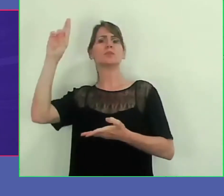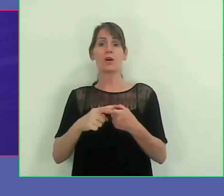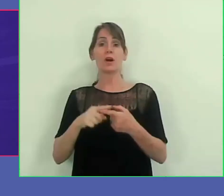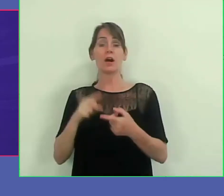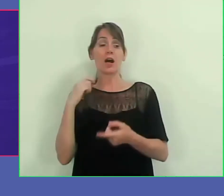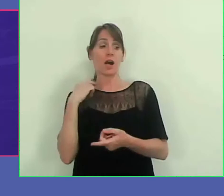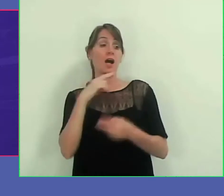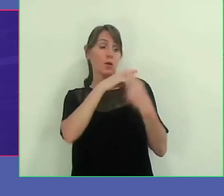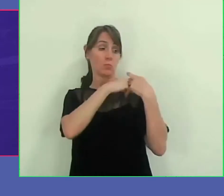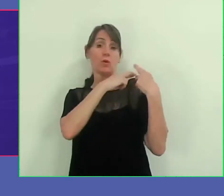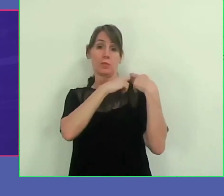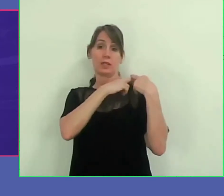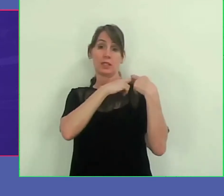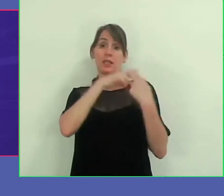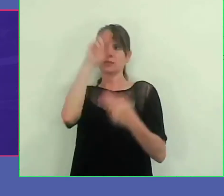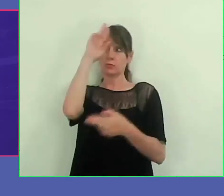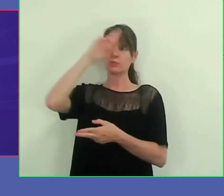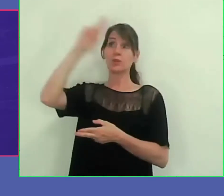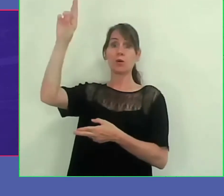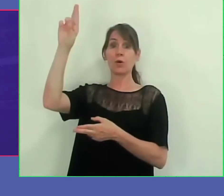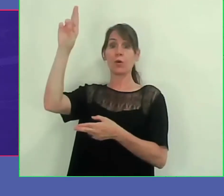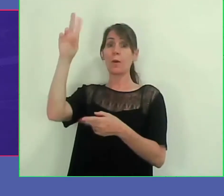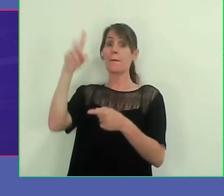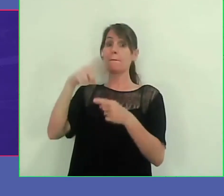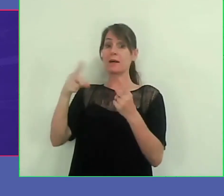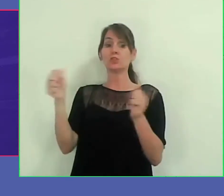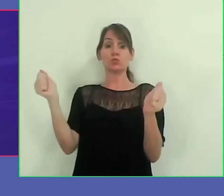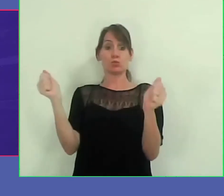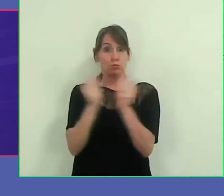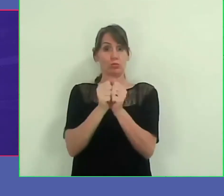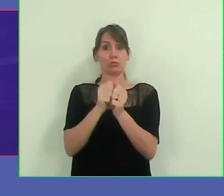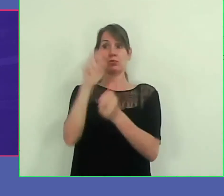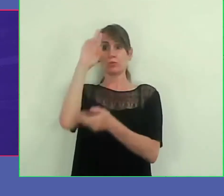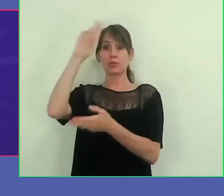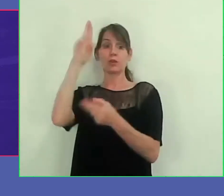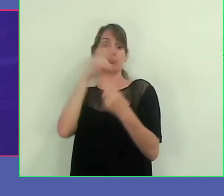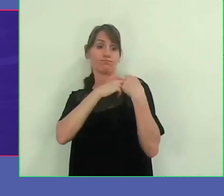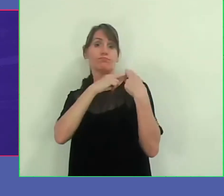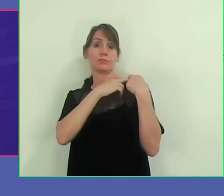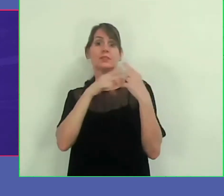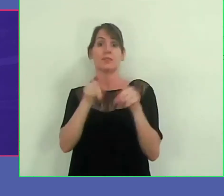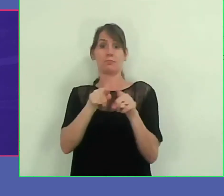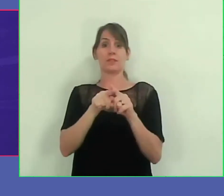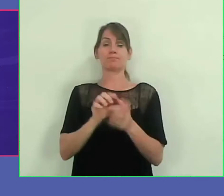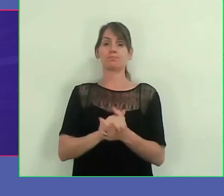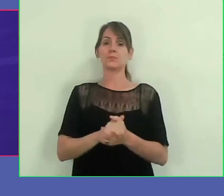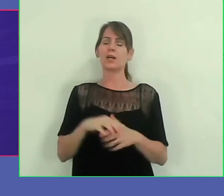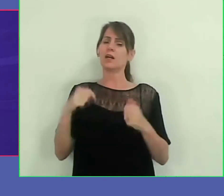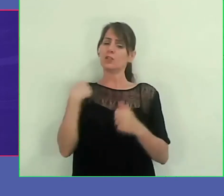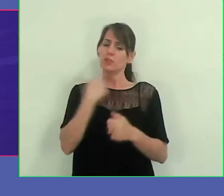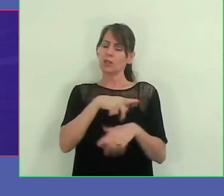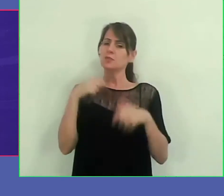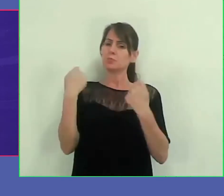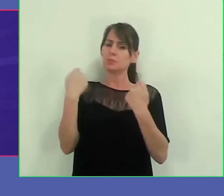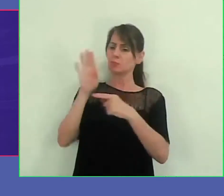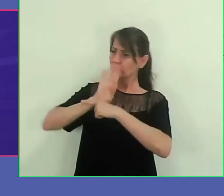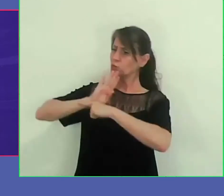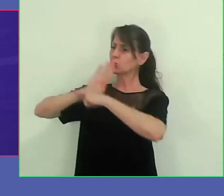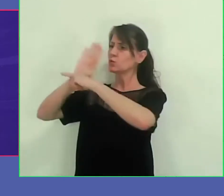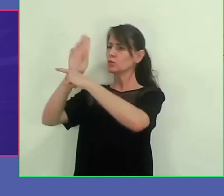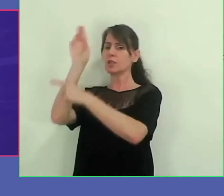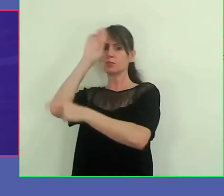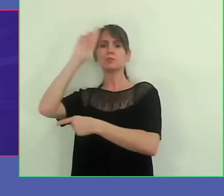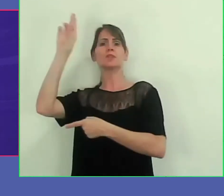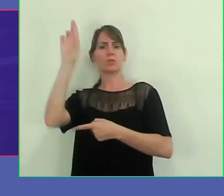também nossa. E nós queremos cooperar com o Senhor para que essa edificação seja feita ainda na nossa